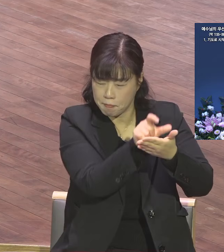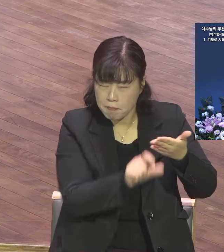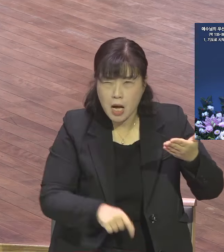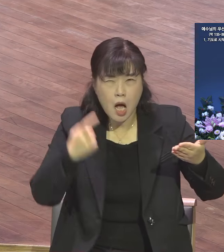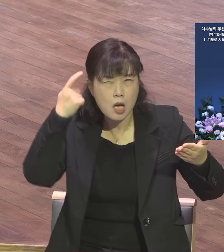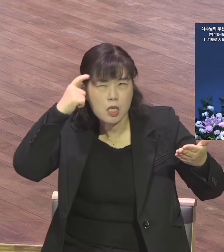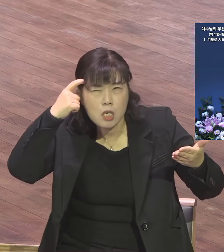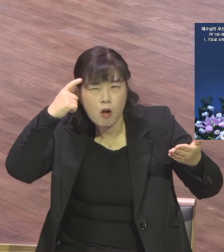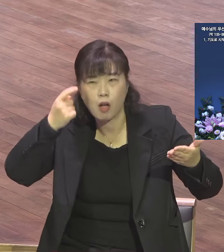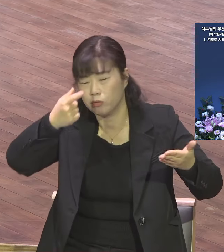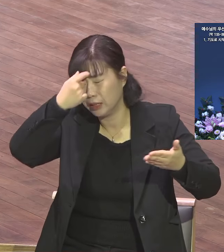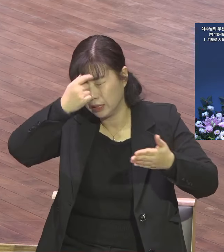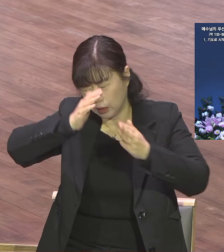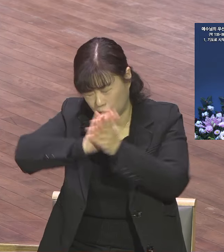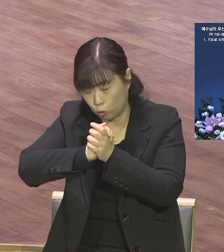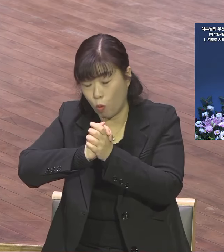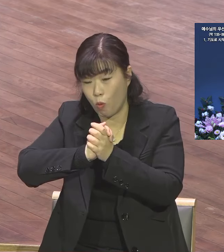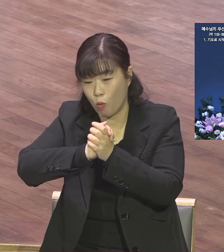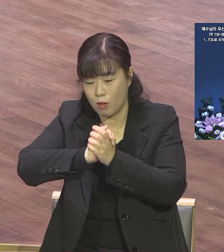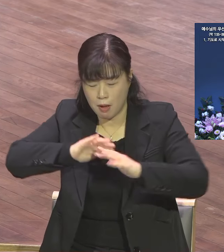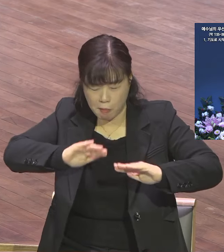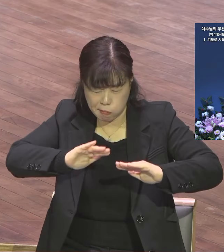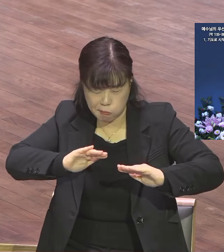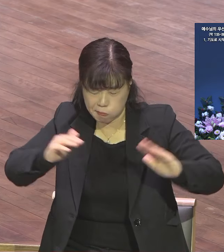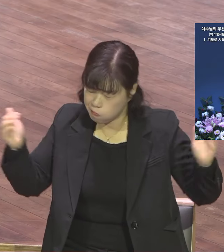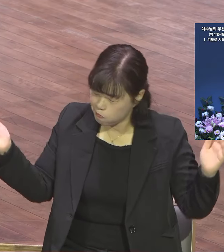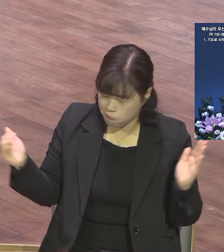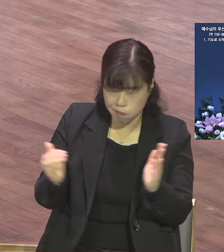계속 그렇게 끝나고 나면 그다음 부샷